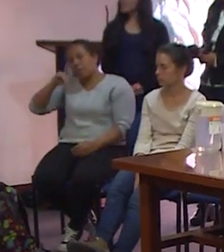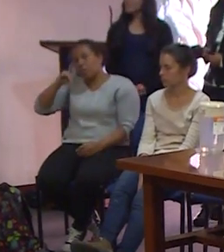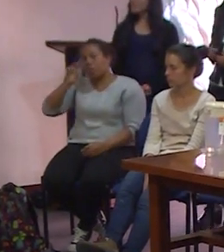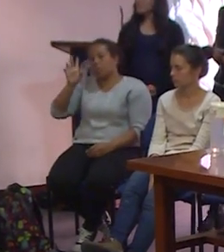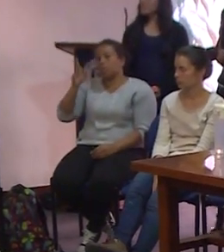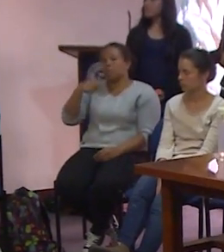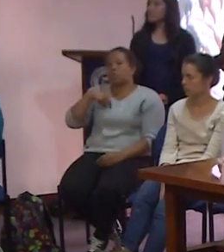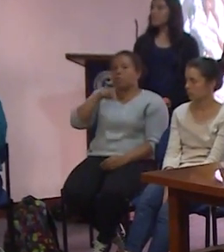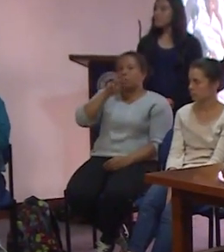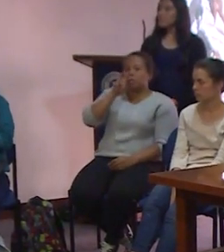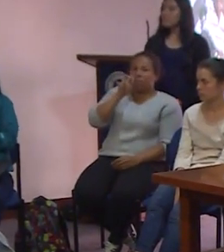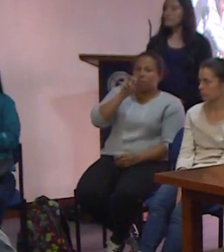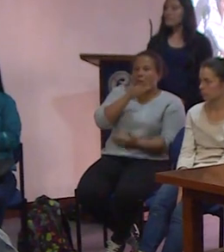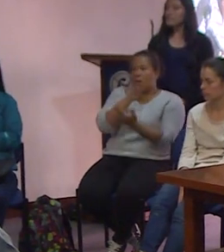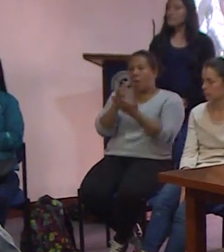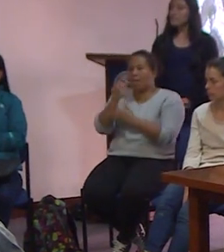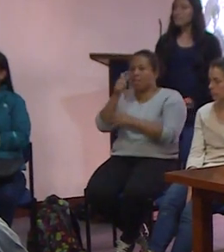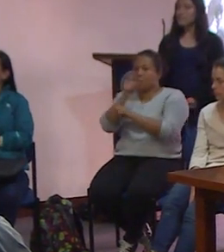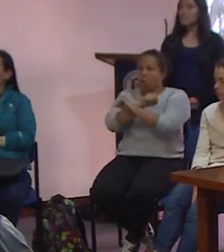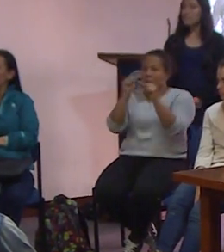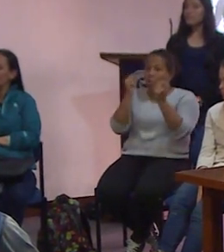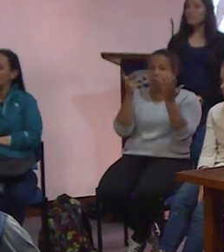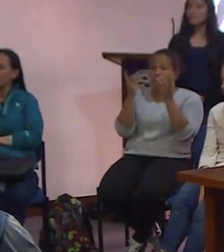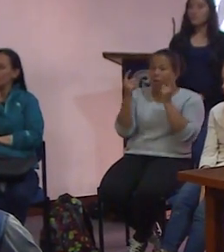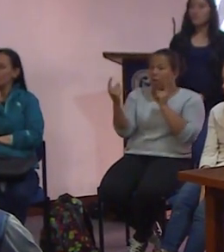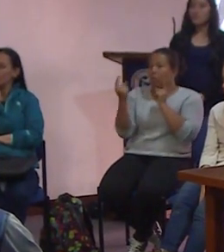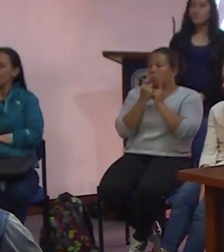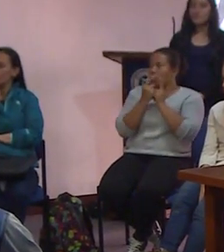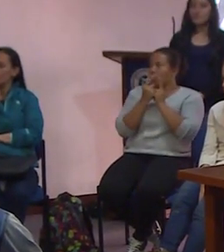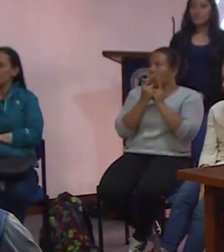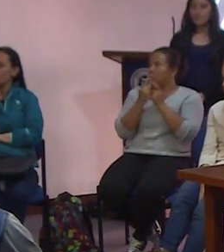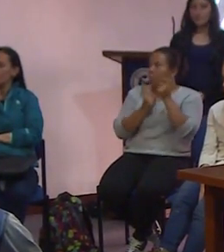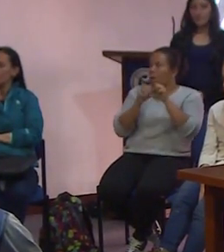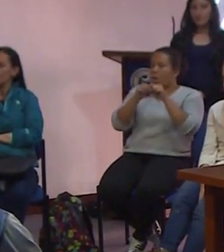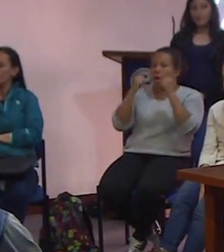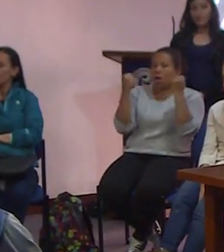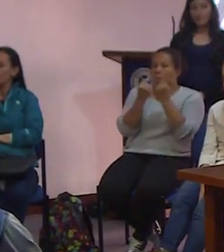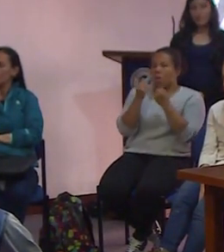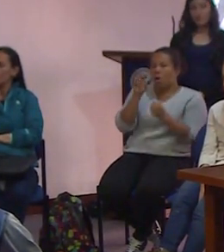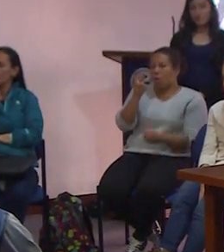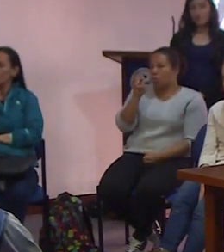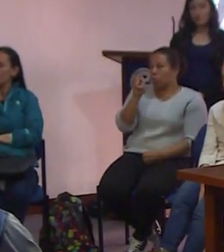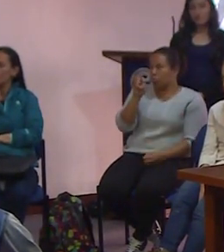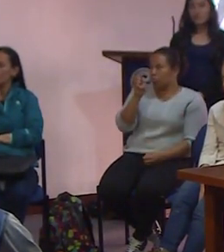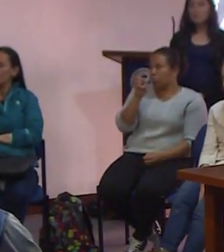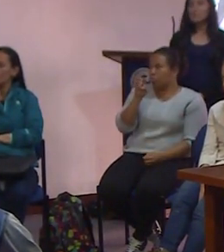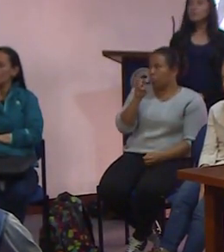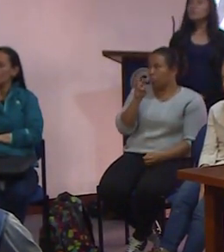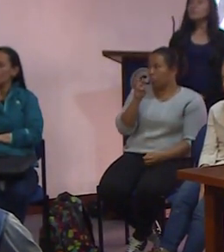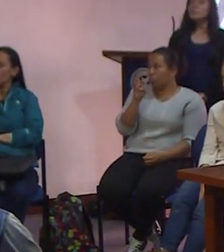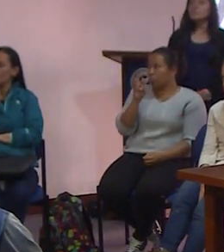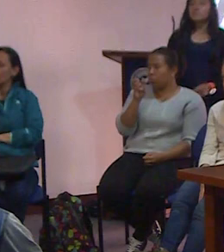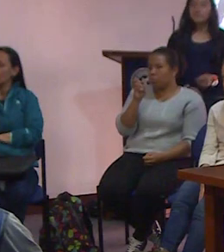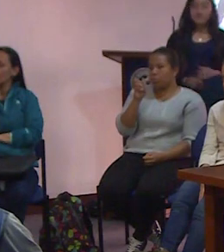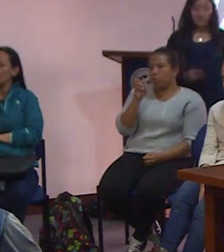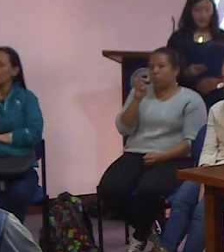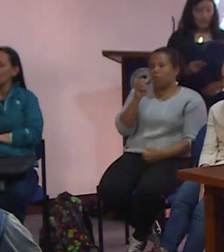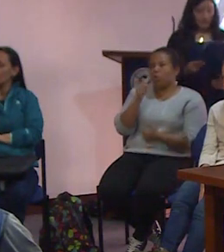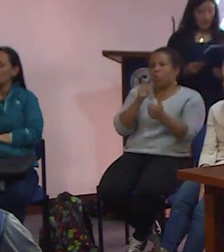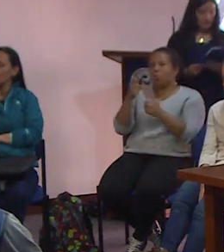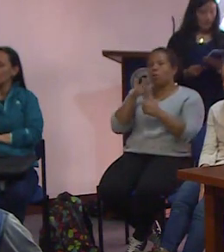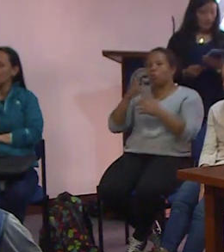a 7 a 10 de la mañana, nos encontramos en el aula 8 de la sede de la